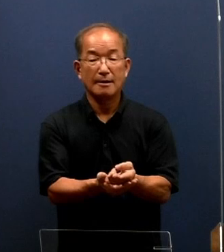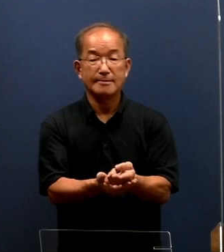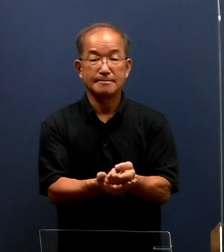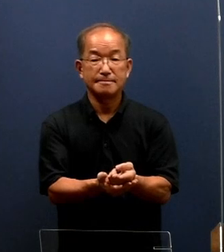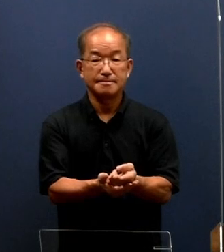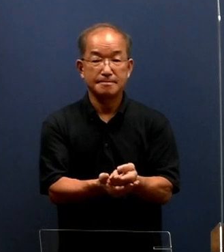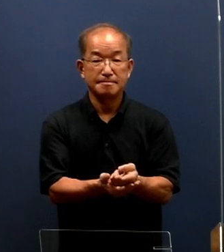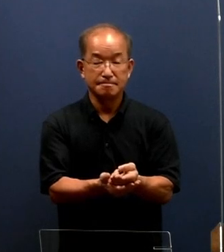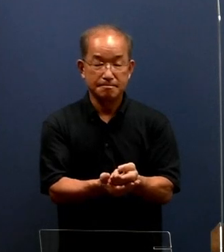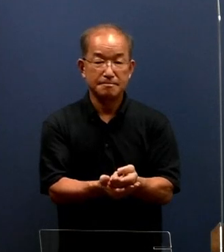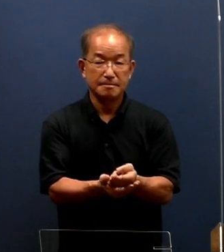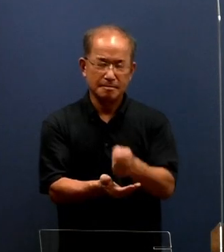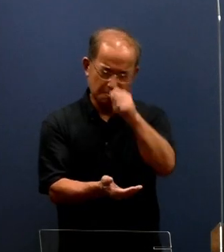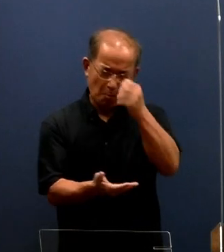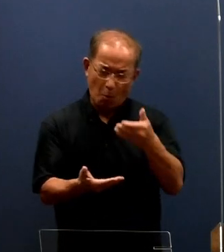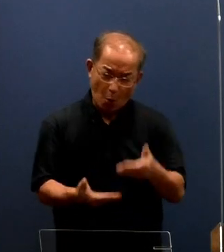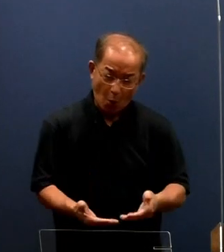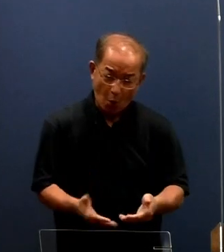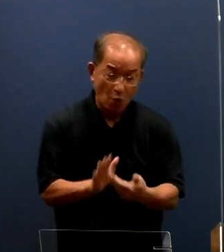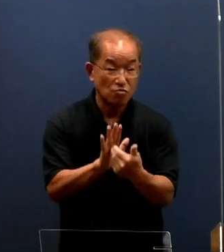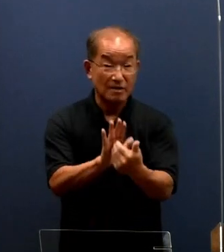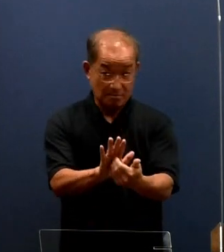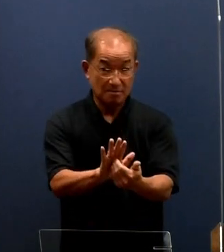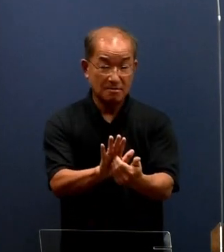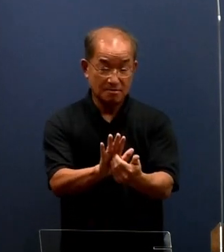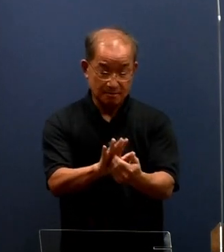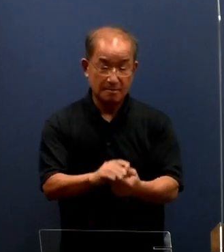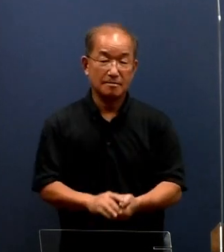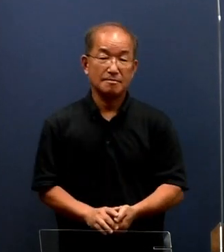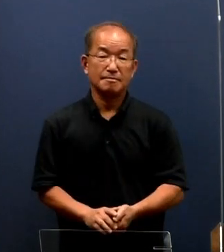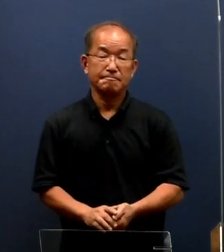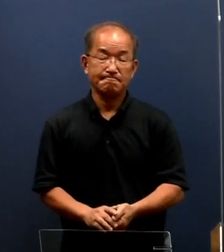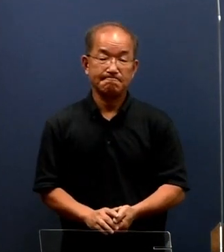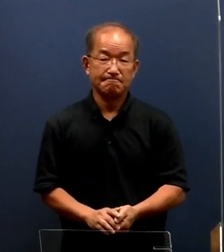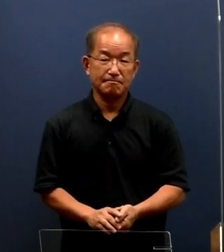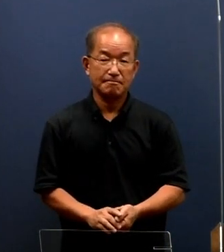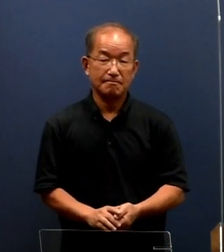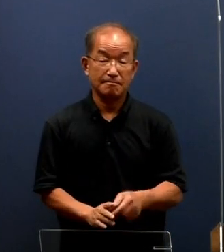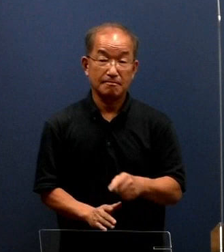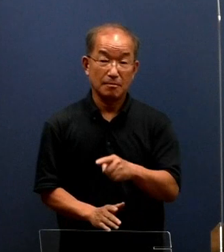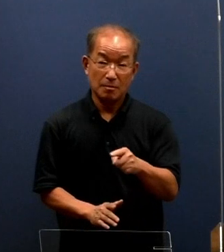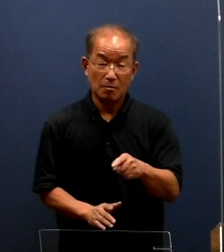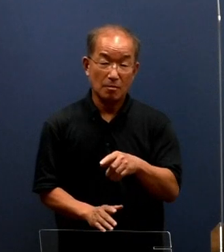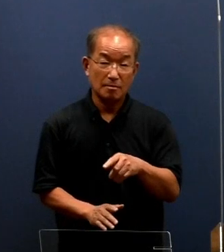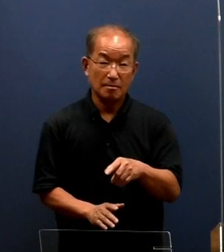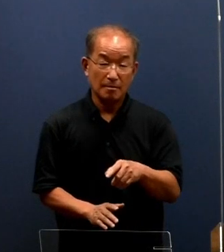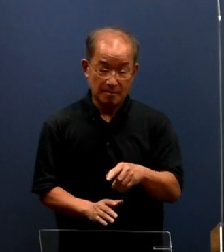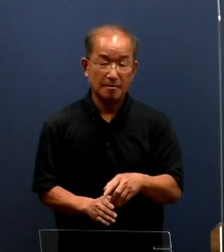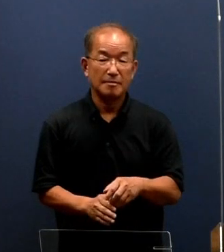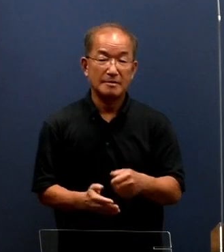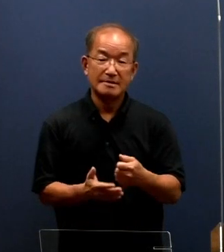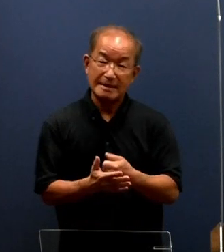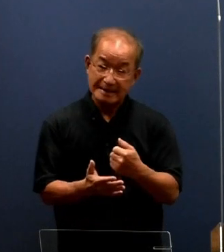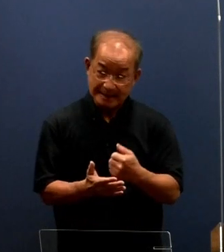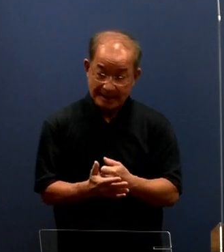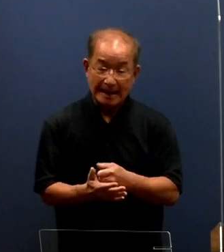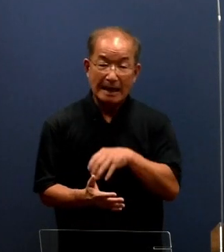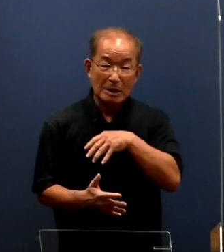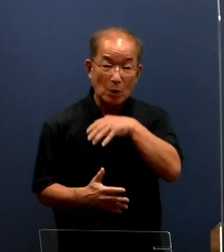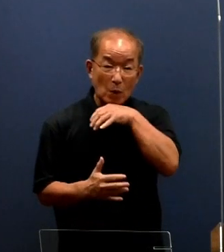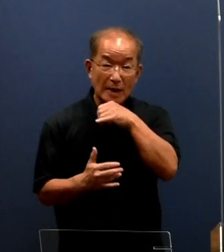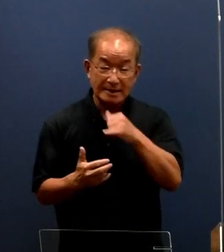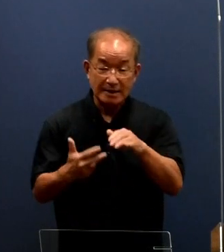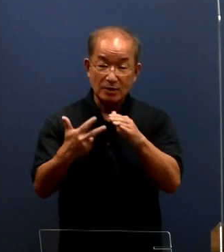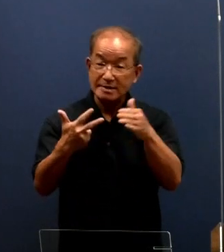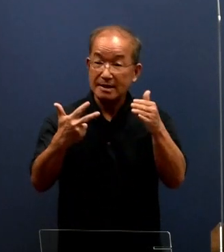その重症化を防ぐんです。重症化、これをもってしても残念ながら高齢者の入所施設、福